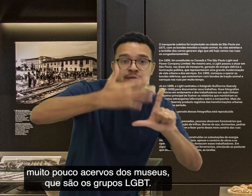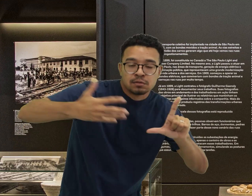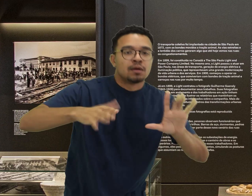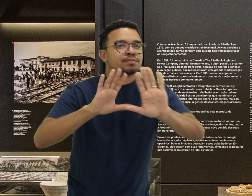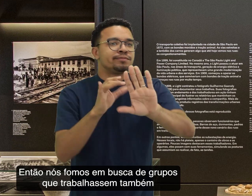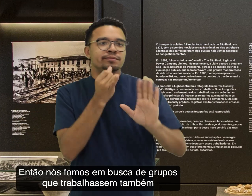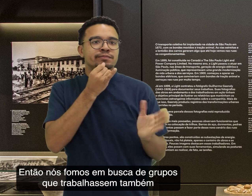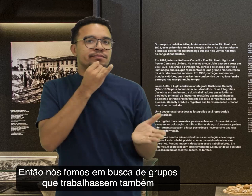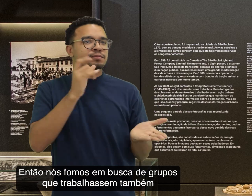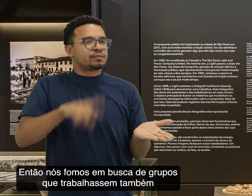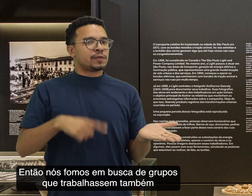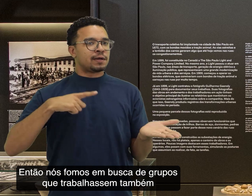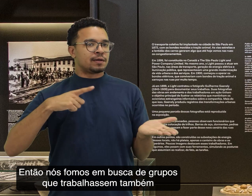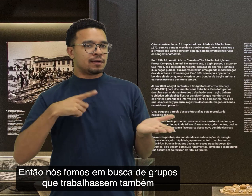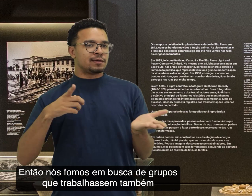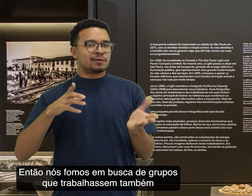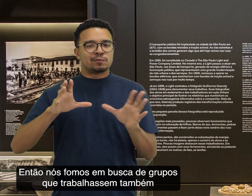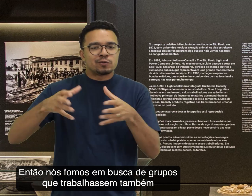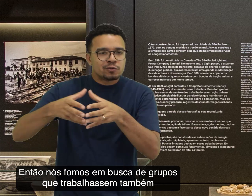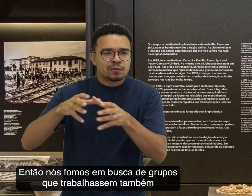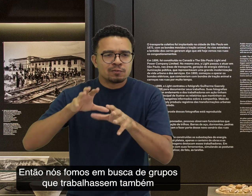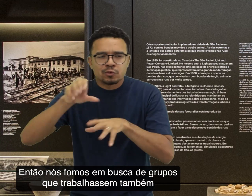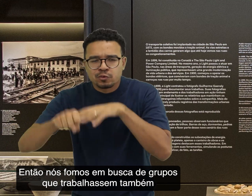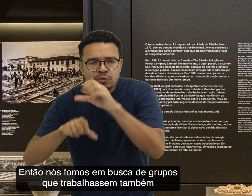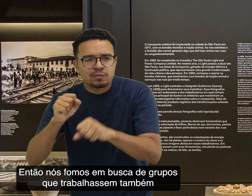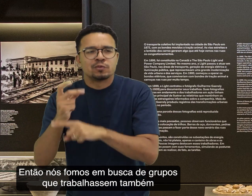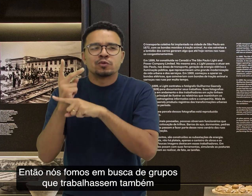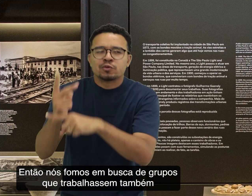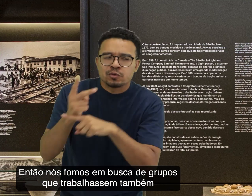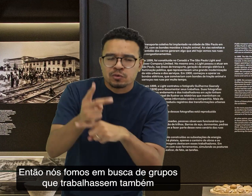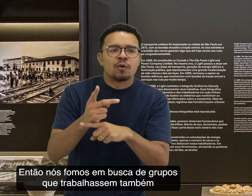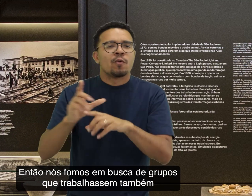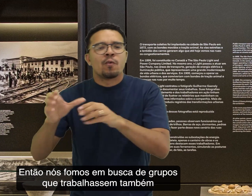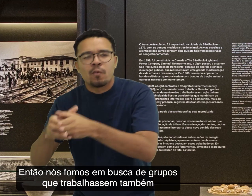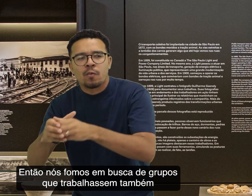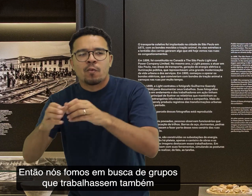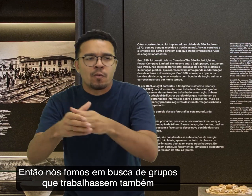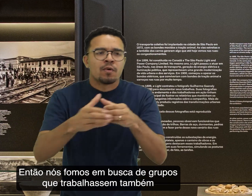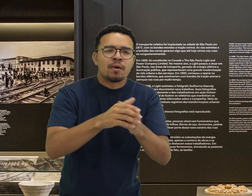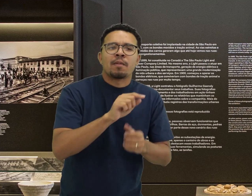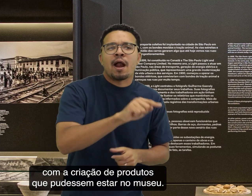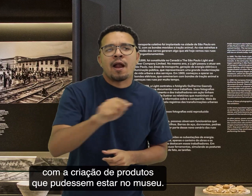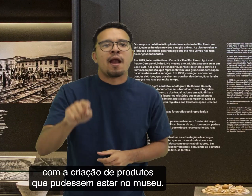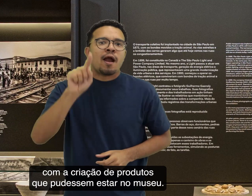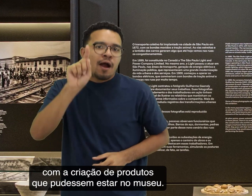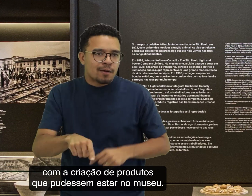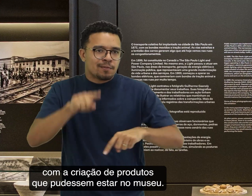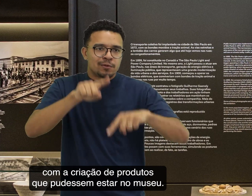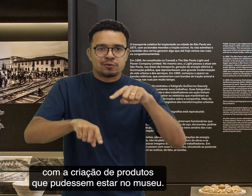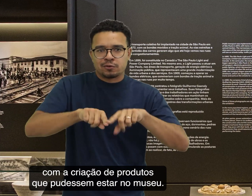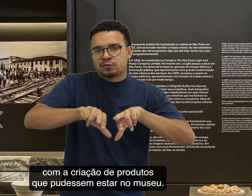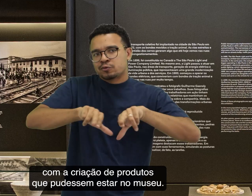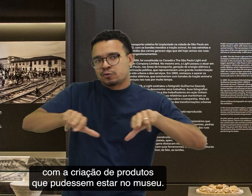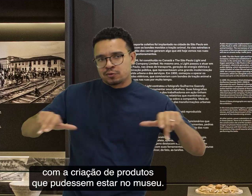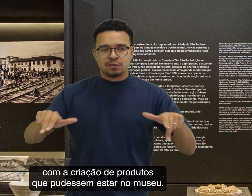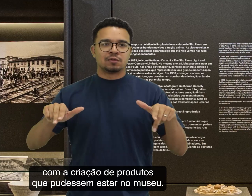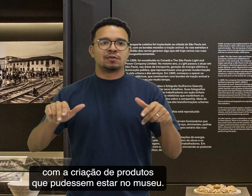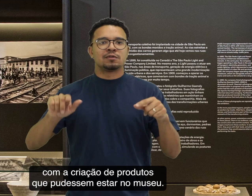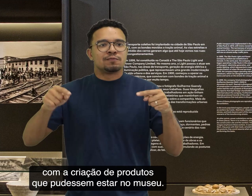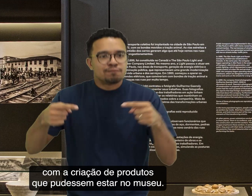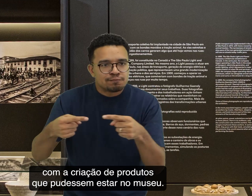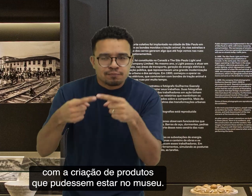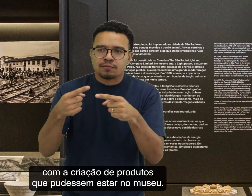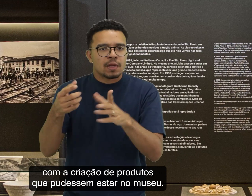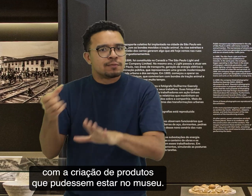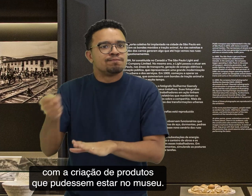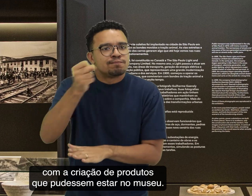grupos LGBT. Então, nós fomos em busca de grupos que trabalhassem também com a criação de